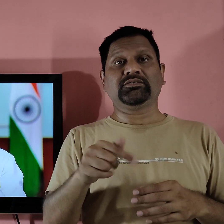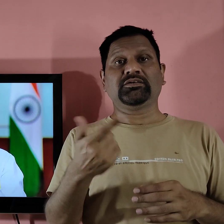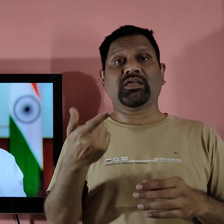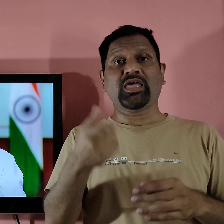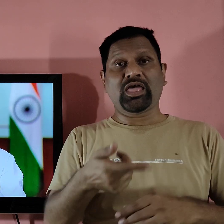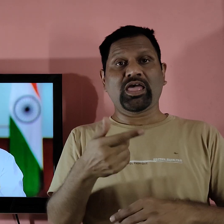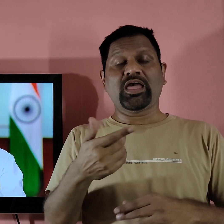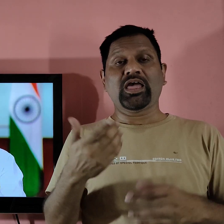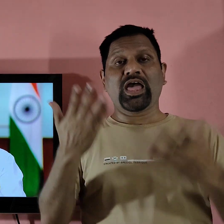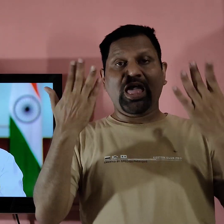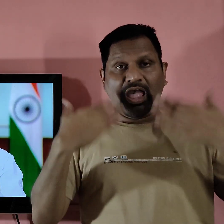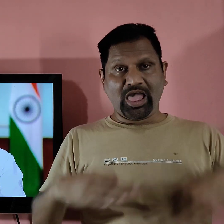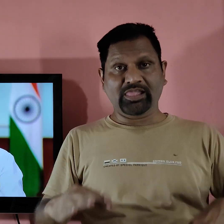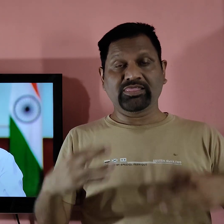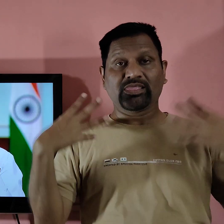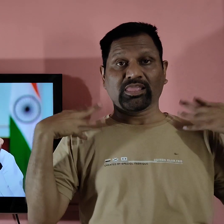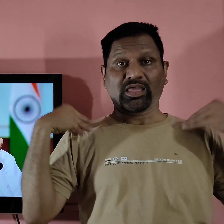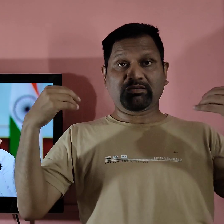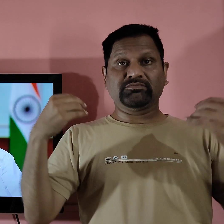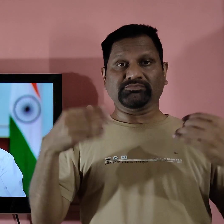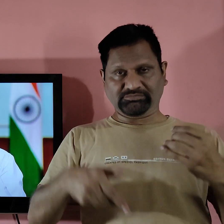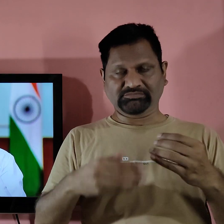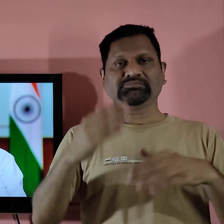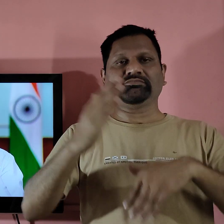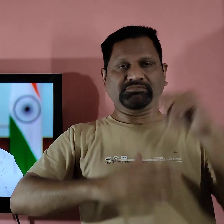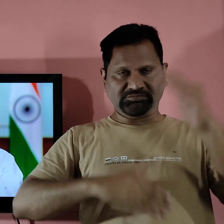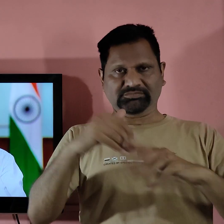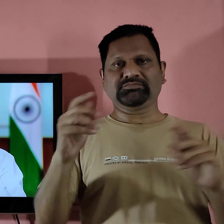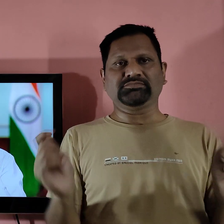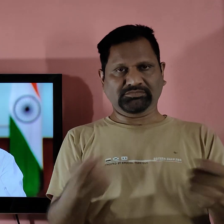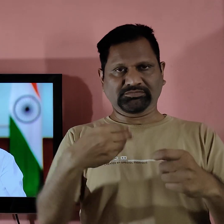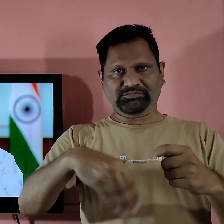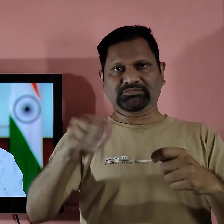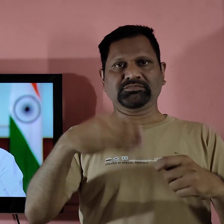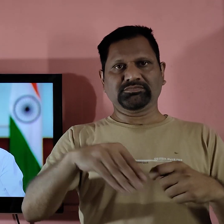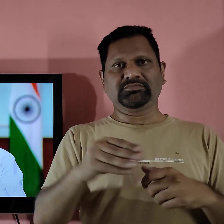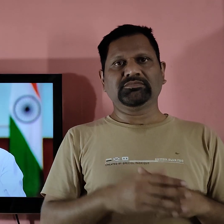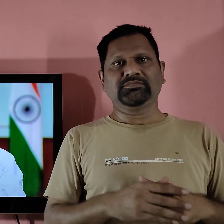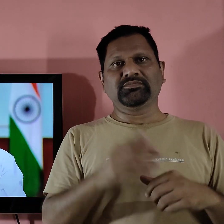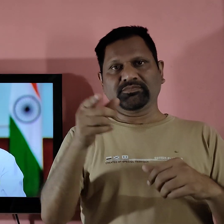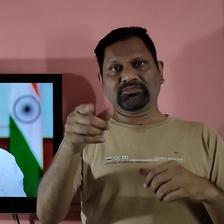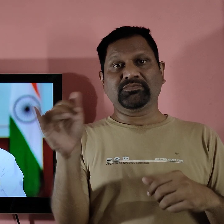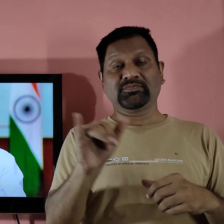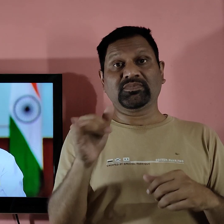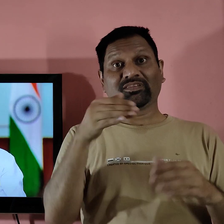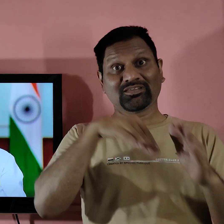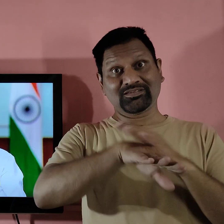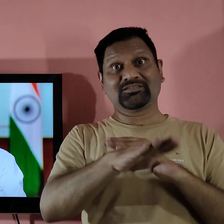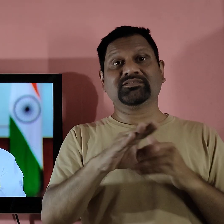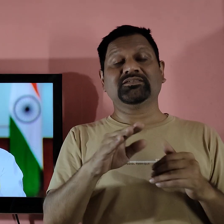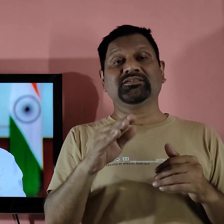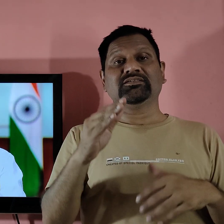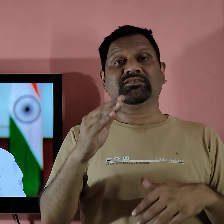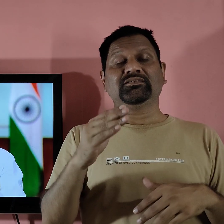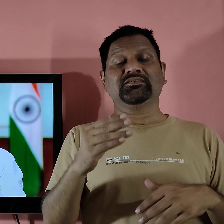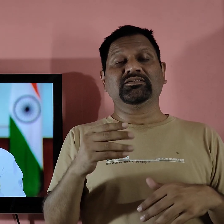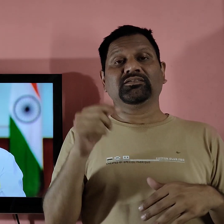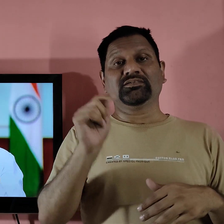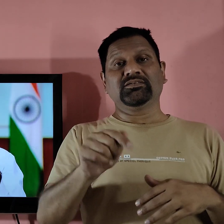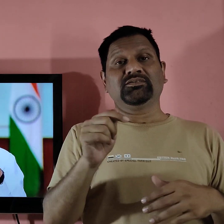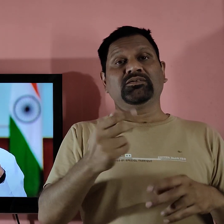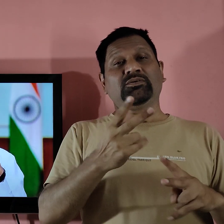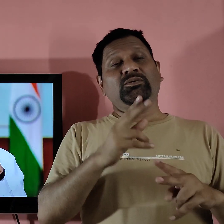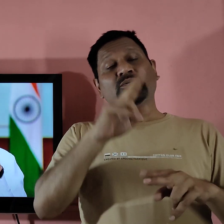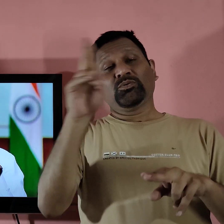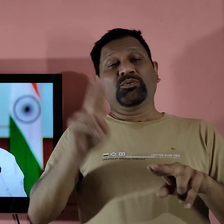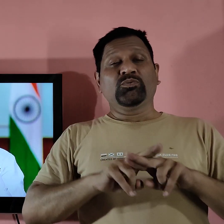वेलनेस सेंटर बनाने का काम तेजी से चल रहा है। इन सेंटर्स में अनेक